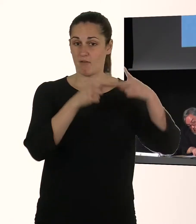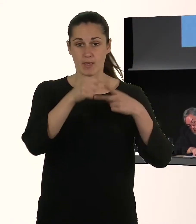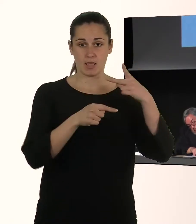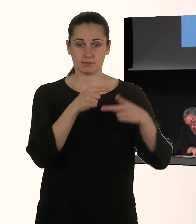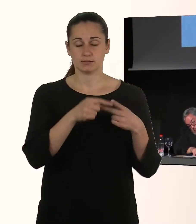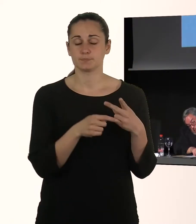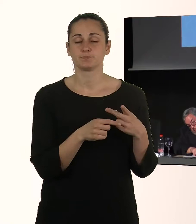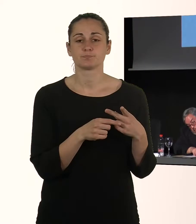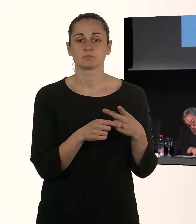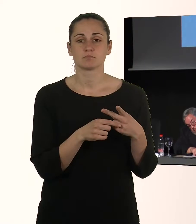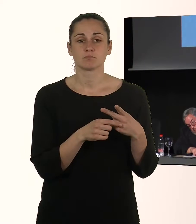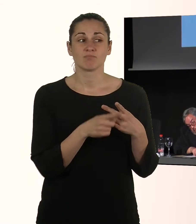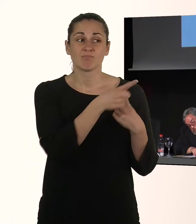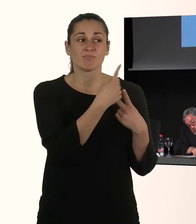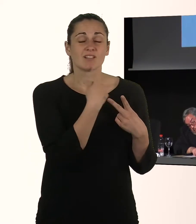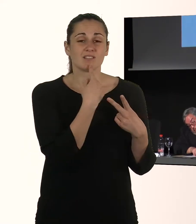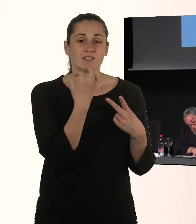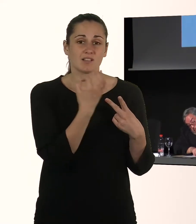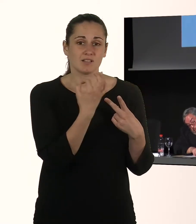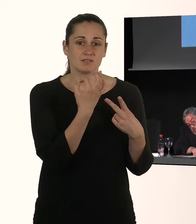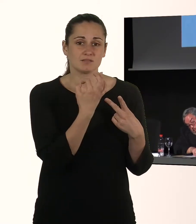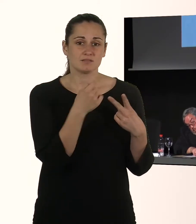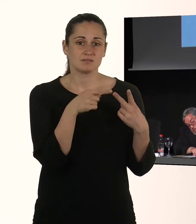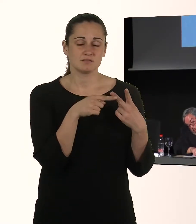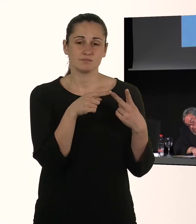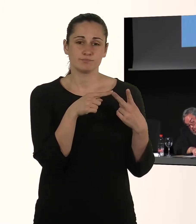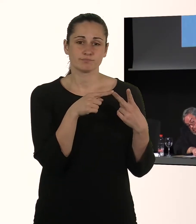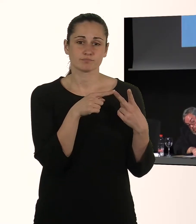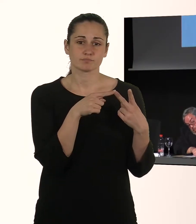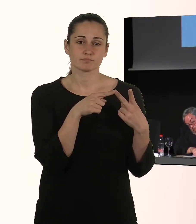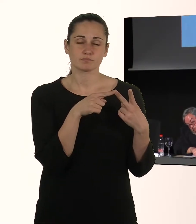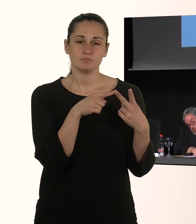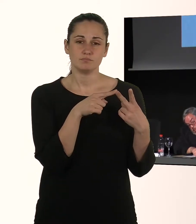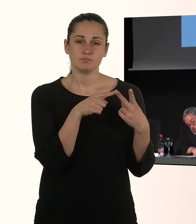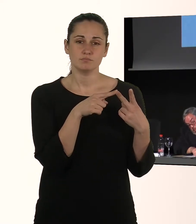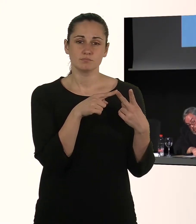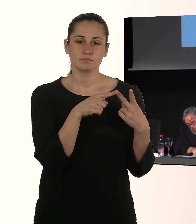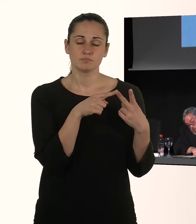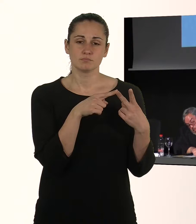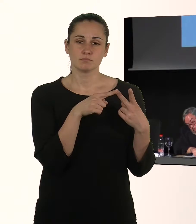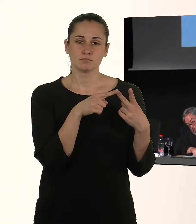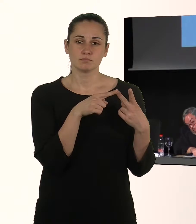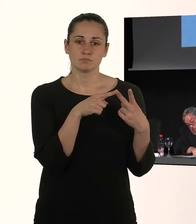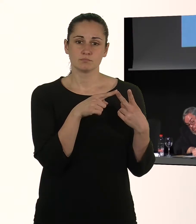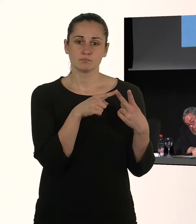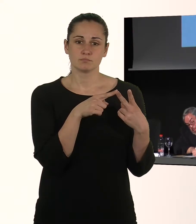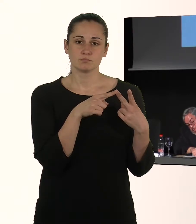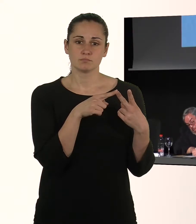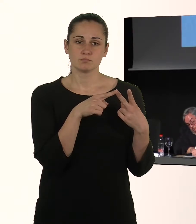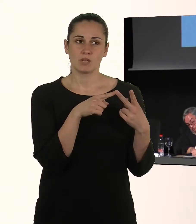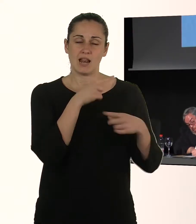familias. Y él, fundamentalmente, lo que va a hacer va a ser centrarse en las familias,